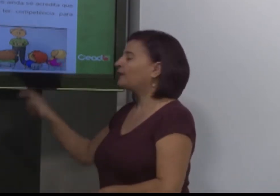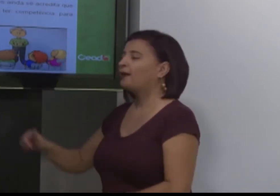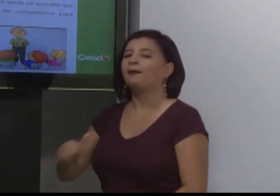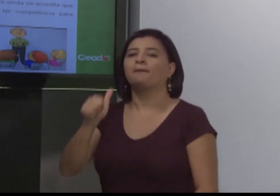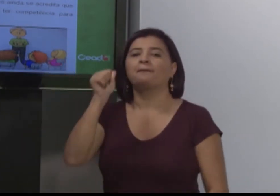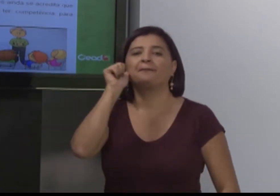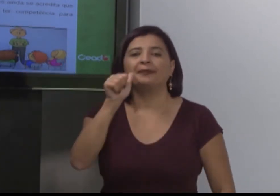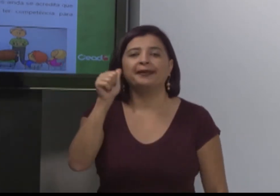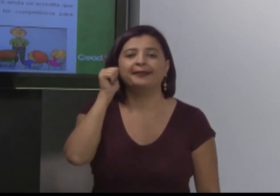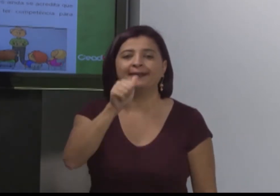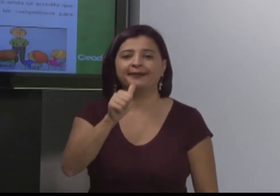o menino,